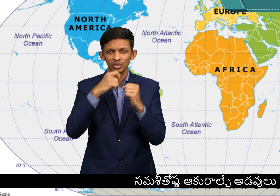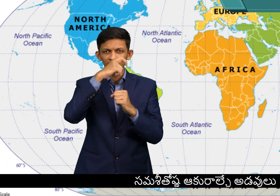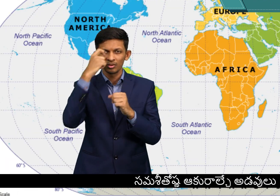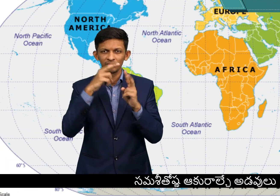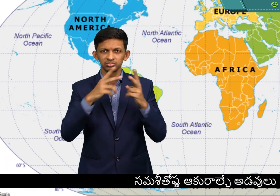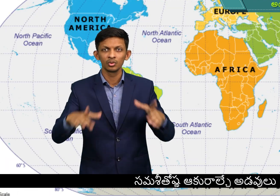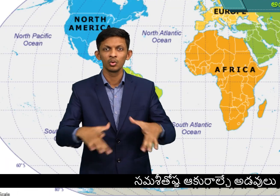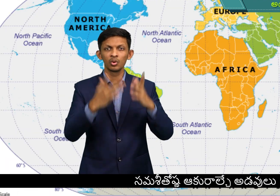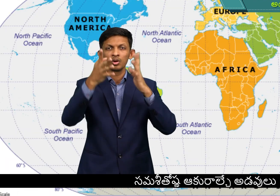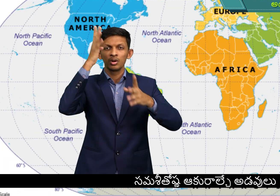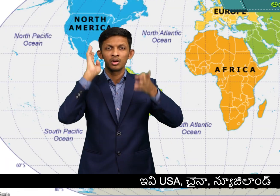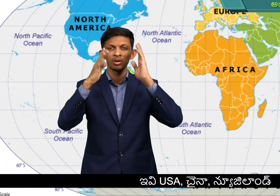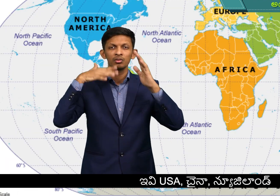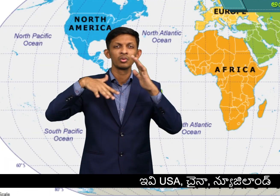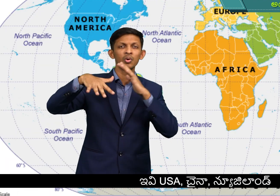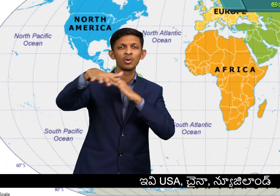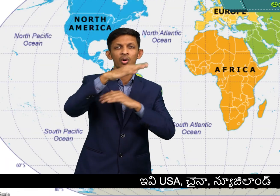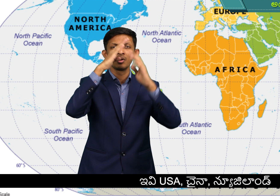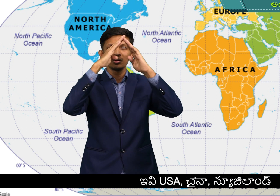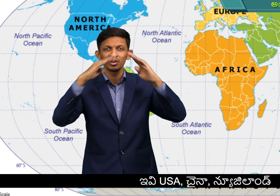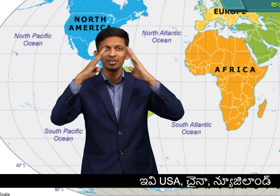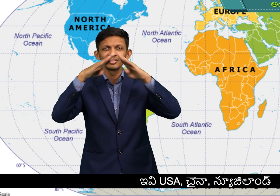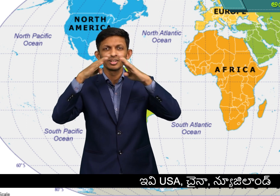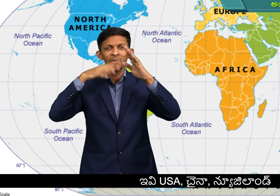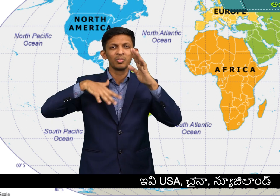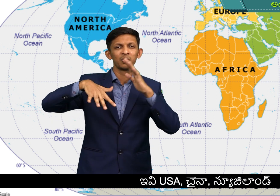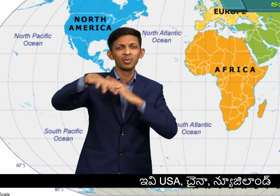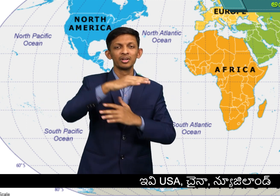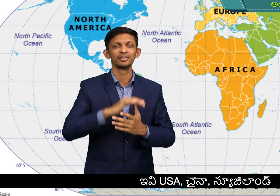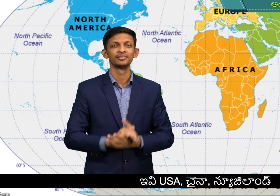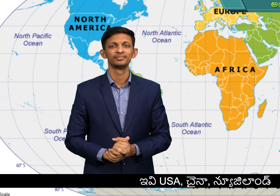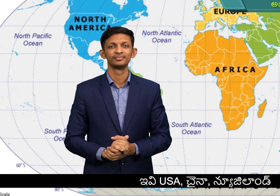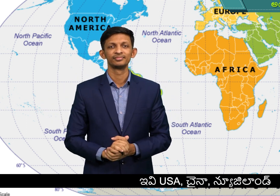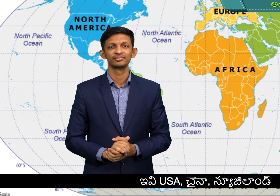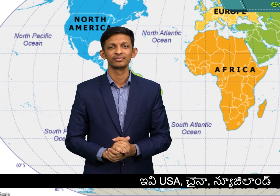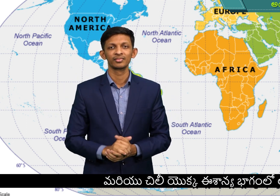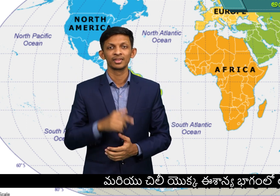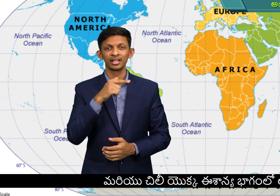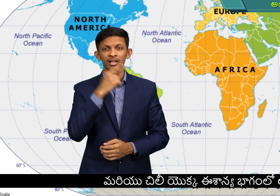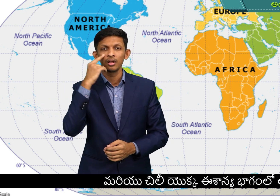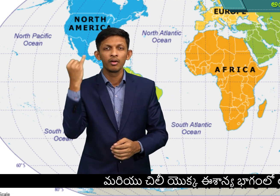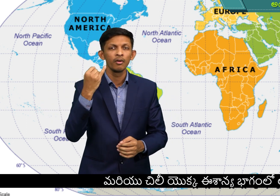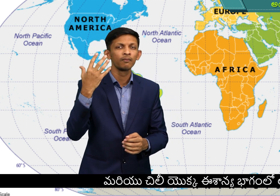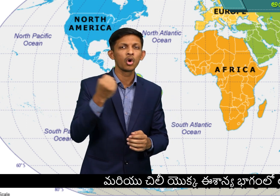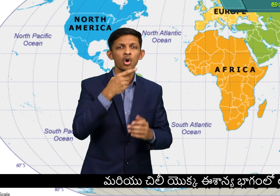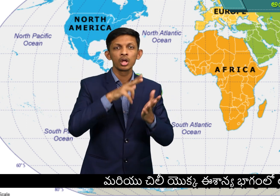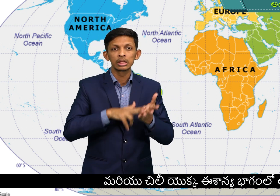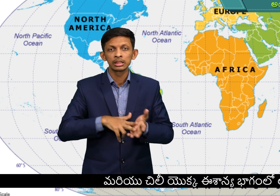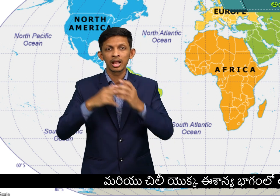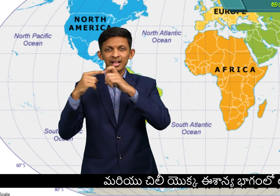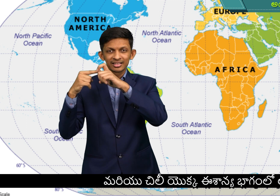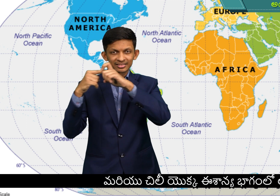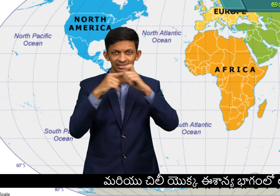సమశీతోష్ణ ఆకురాల్చే అడవులు. ఇవి యుఎస్ఏ, చైనా, న్యూజిలాండ్ మరియు చిలీ యొక్క